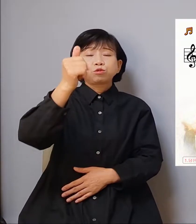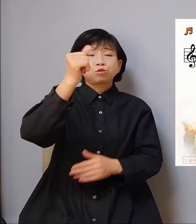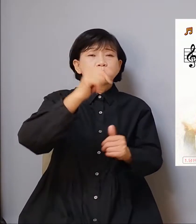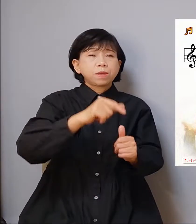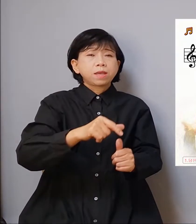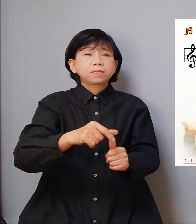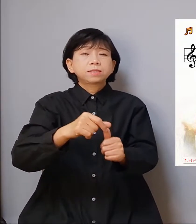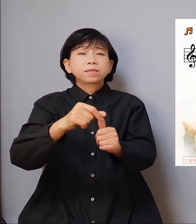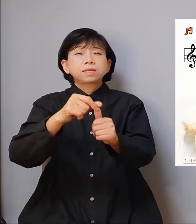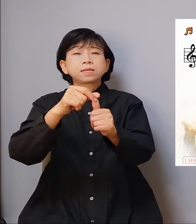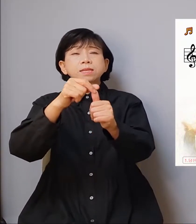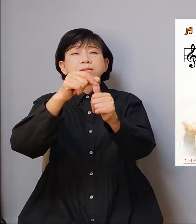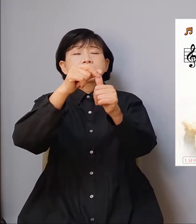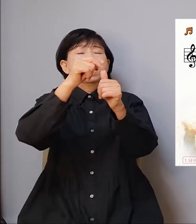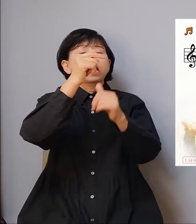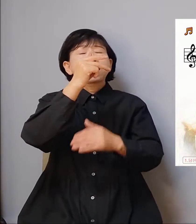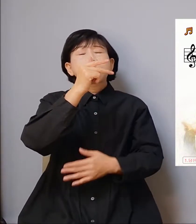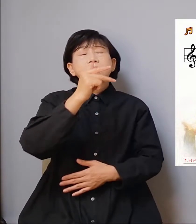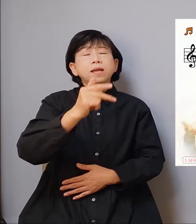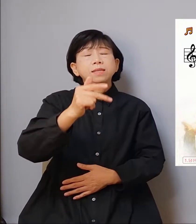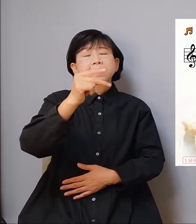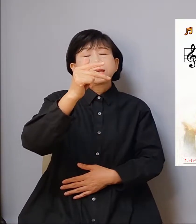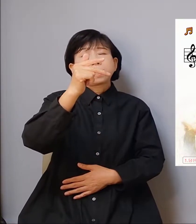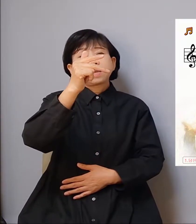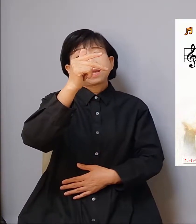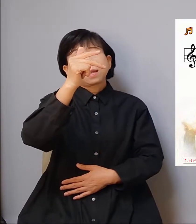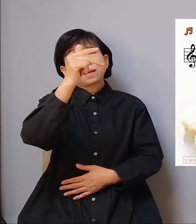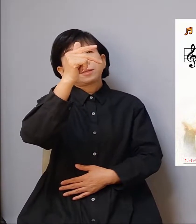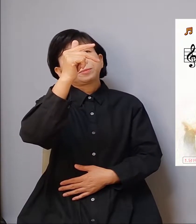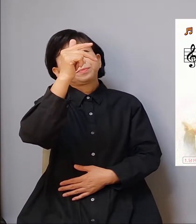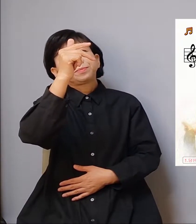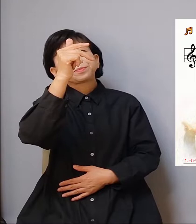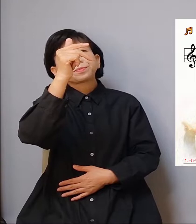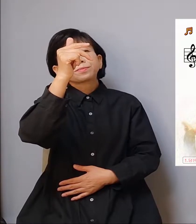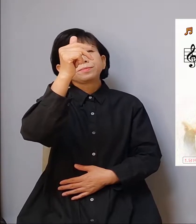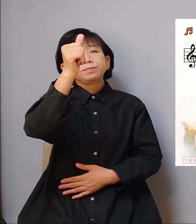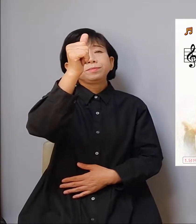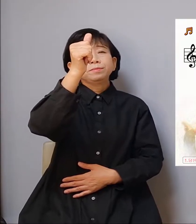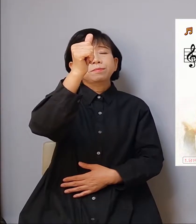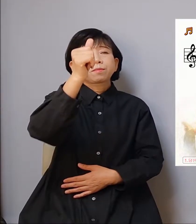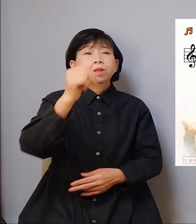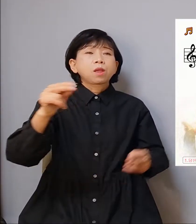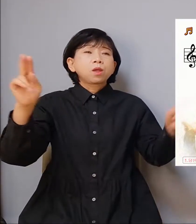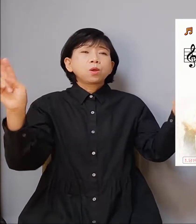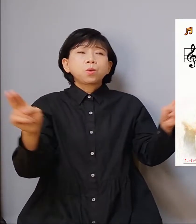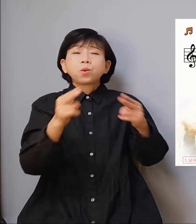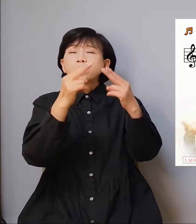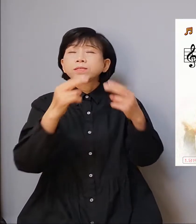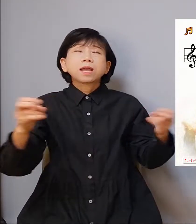예수 주의. 호산나 다윗의 자손께,